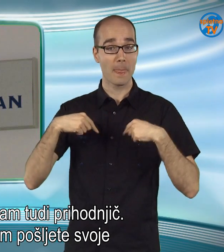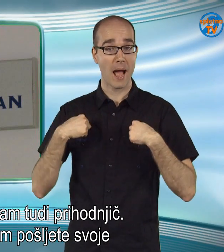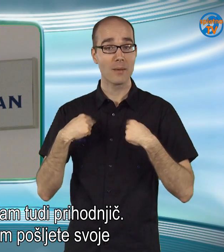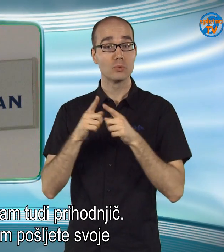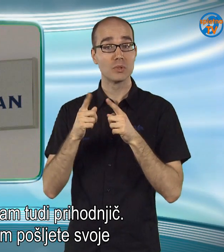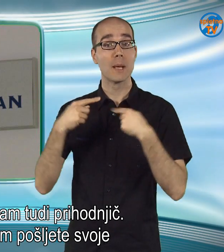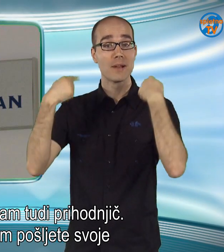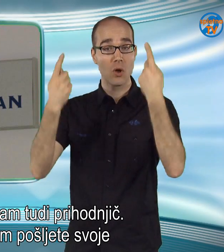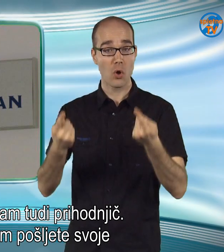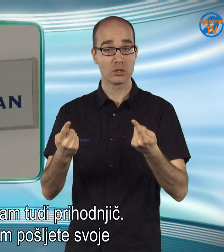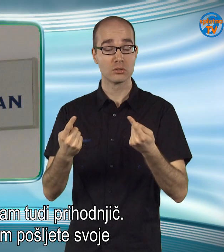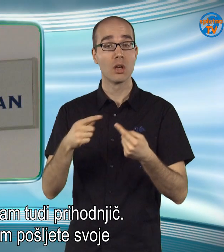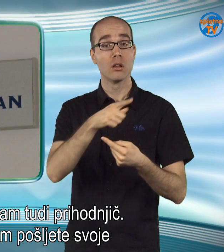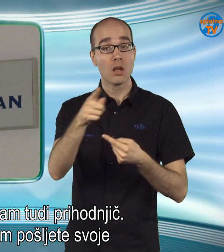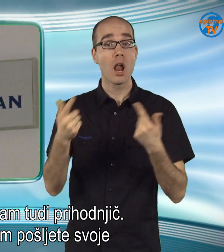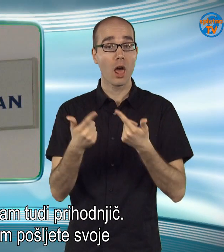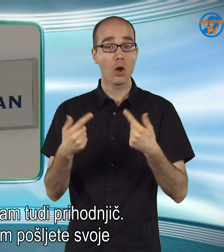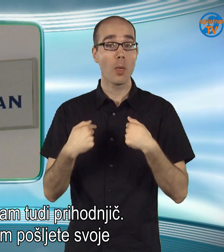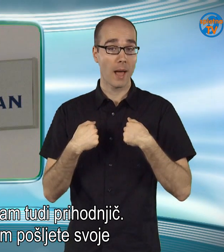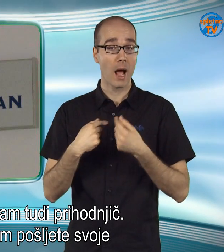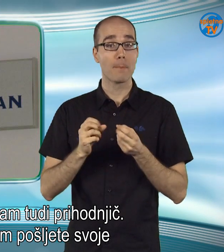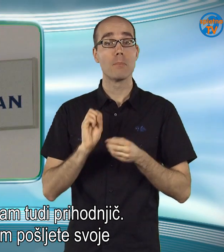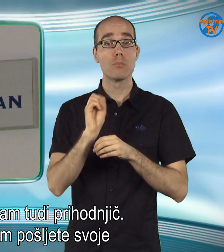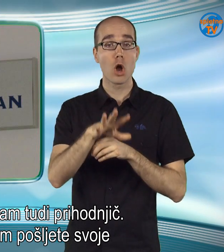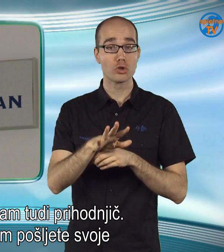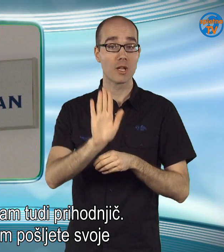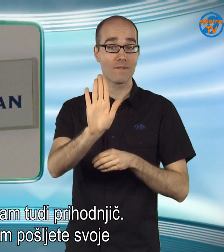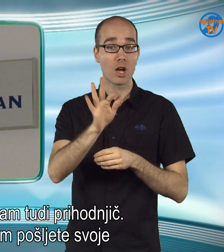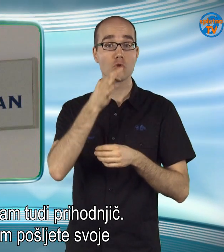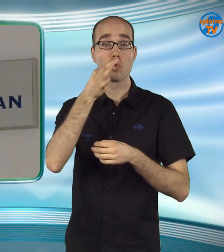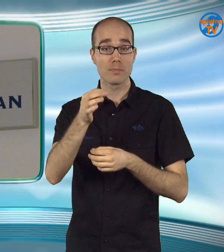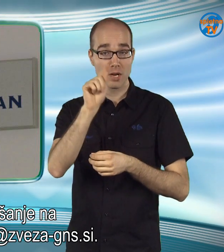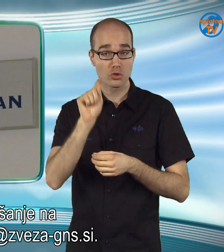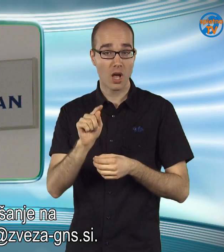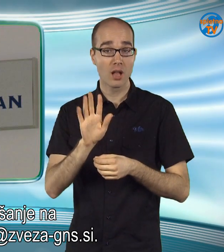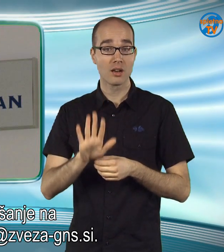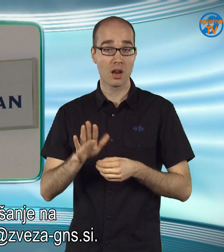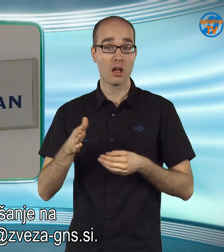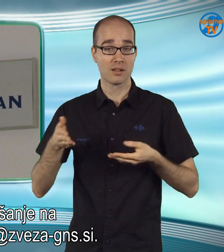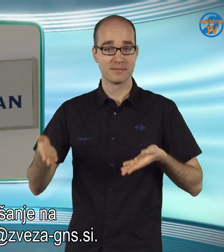Pridružite se nam tudi prihodnjič. Lahko pa nam pošljete svoje vprašanje na